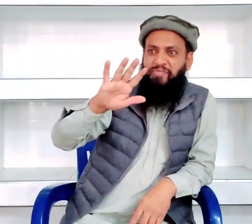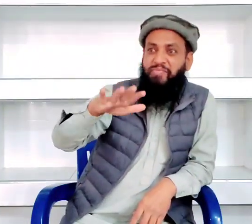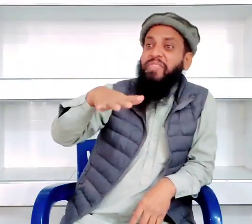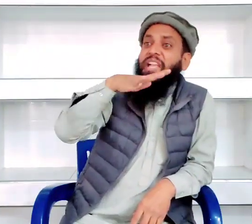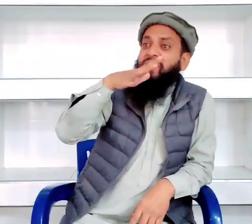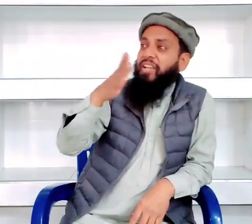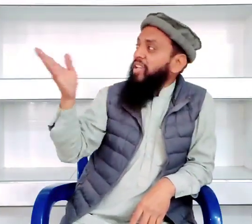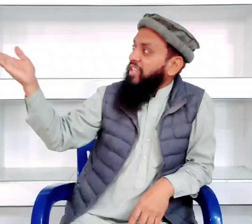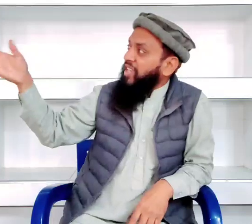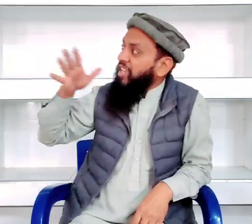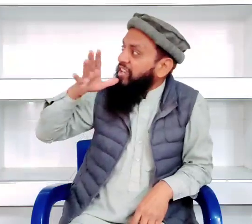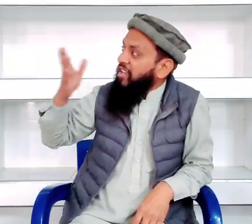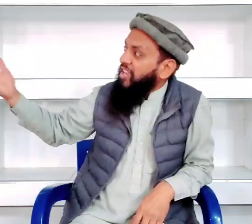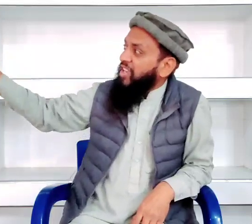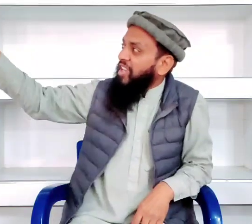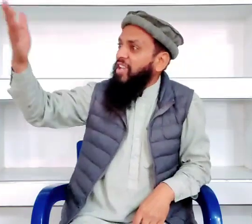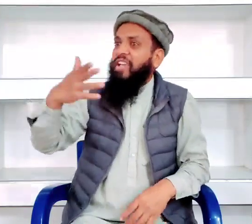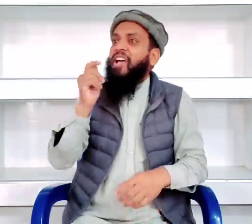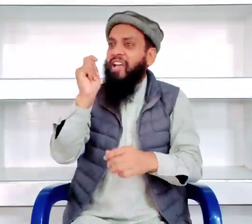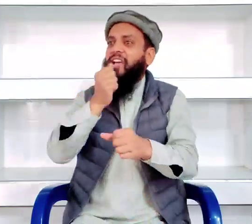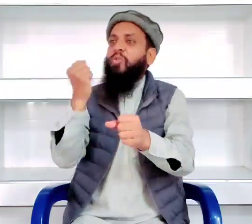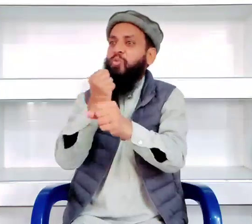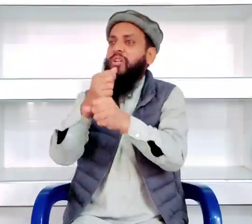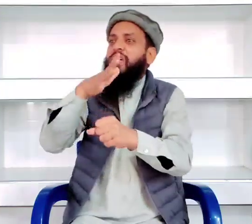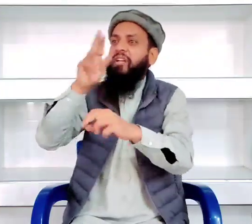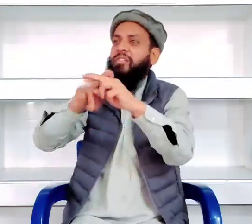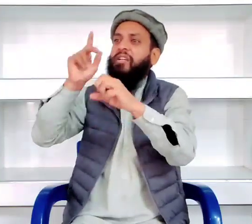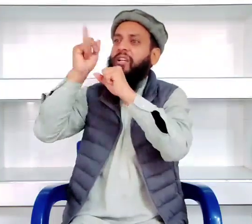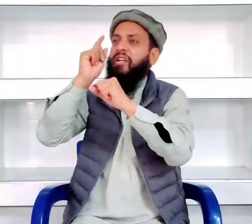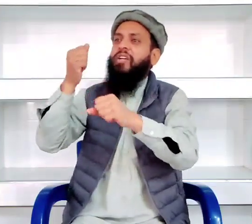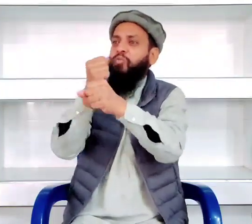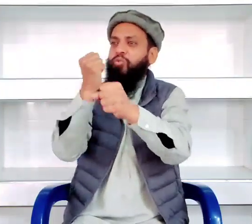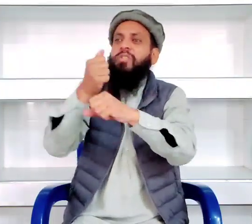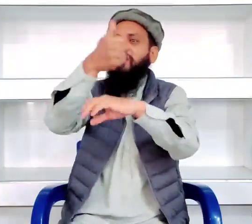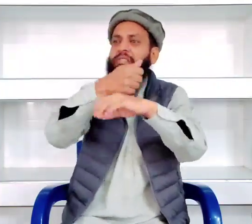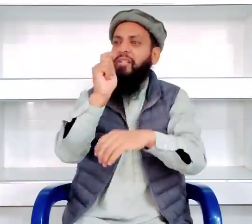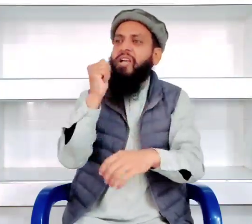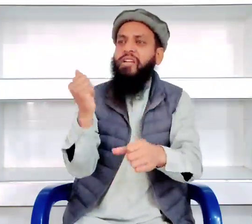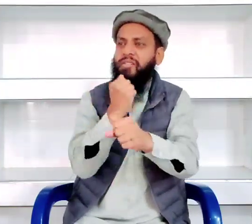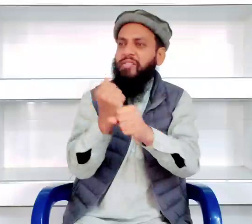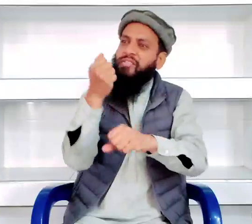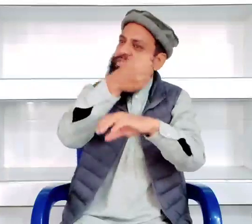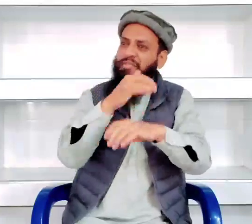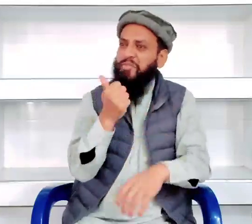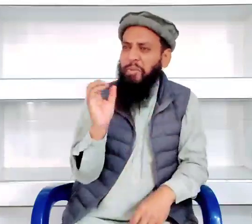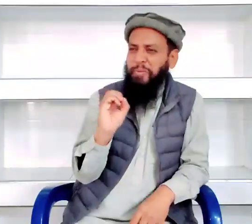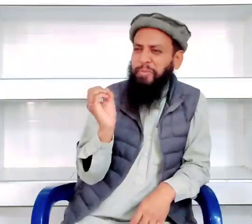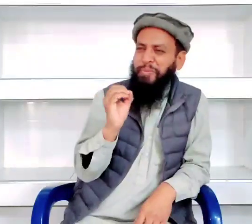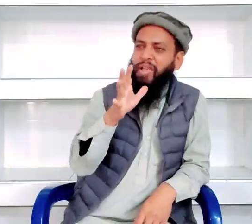ਨਾ ਕੋਈ ਕੋਟਾ ਹੈ ਤੇ ਜਨਾਬ ਇਹਨਾਂ ਨੂੰ ਨੌਕਰੀਆਂ ਵੀ ਦਿੱਤੀਆਂ ਜਾਣਗੀਆਂ ਜਾਂ ਜੇ ਕੋਈ ਸਿਲਸਿਲਾ ਨਹੀਂ ਹੈ ਸਿਰਫ ਔਰ ਸਿਰਫ ਦੂਸਰੇ ਕੰਮਾਂ ਵਾਸਤੇ ਹੀ ਹੈ ਤੇ ਮੇਰੇ ਦੋਸਤੋ ਅਗਰ